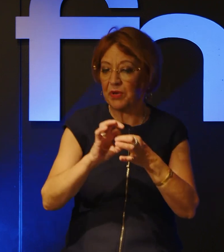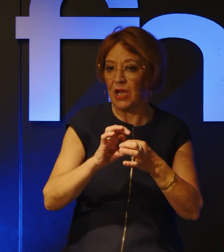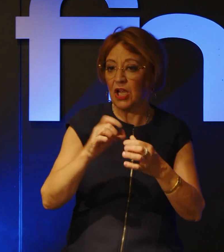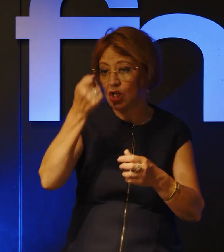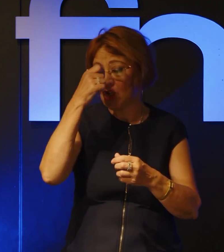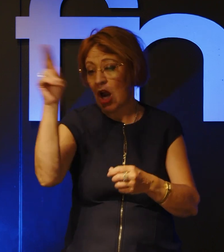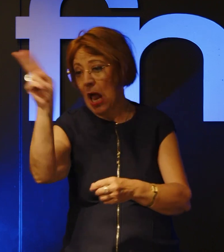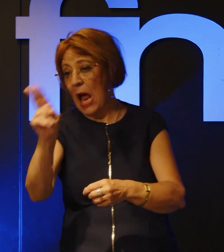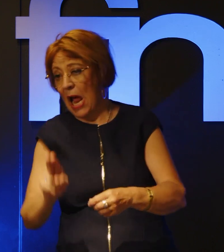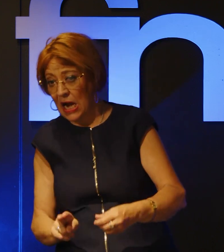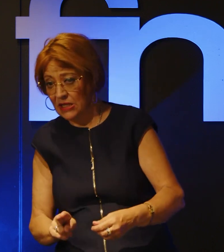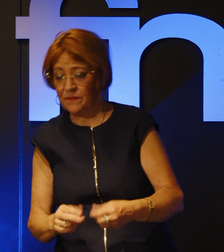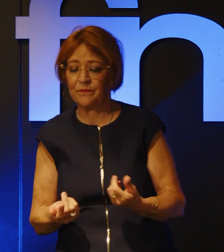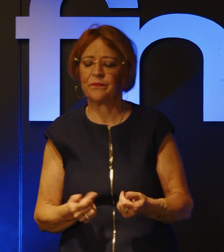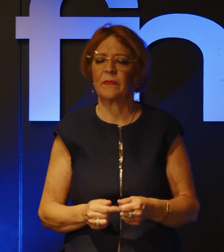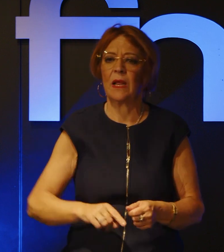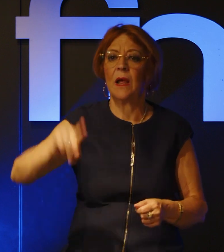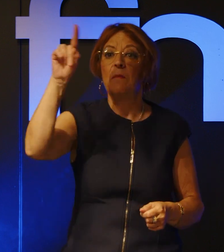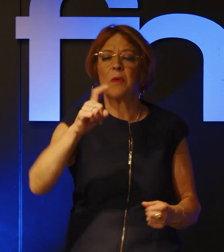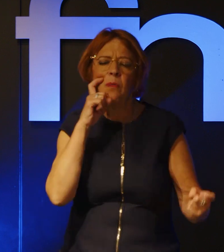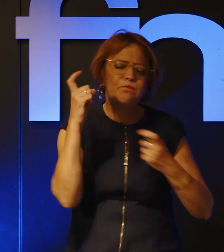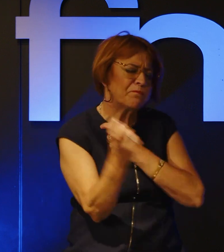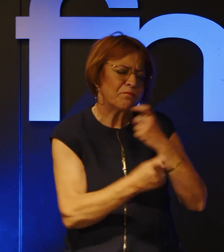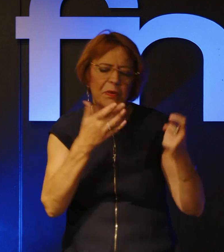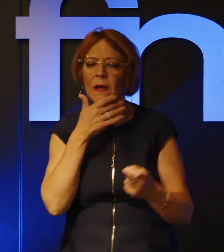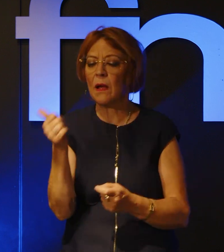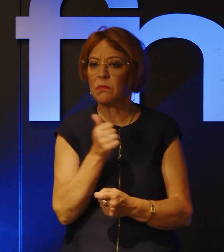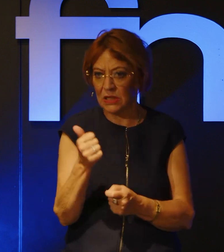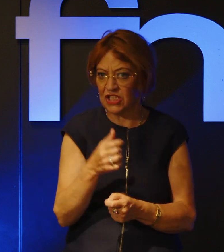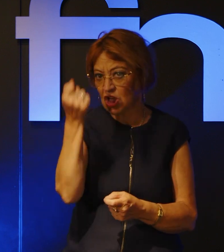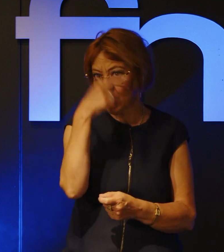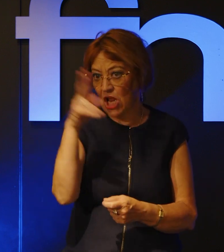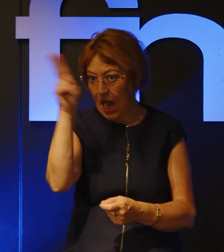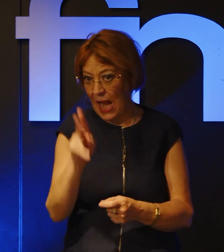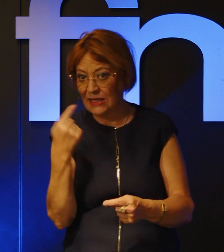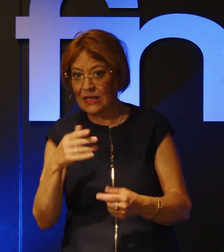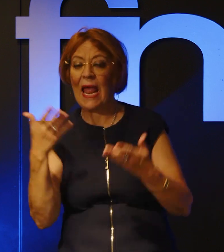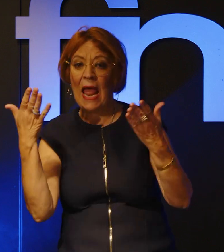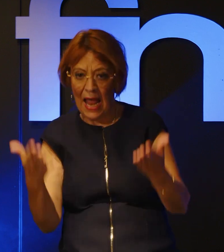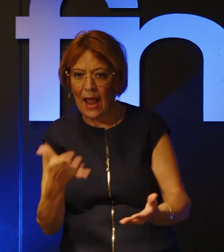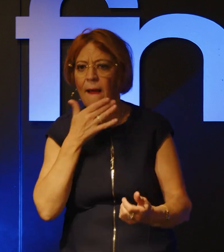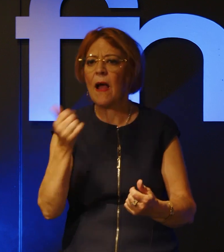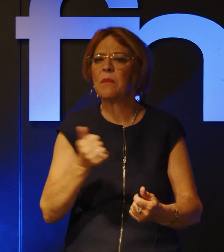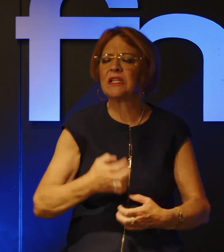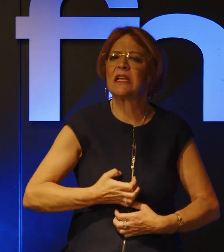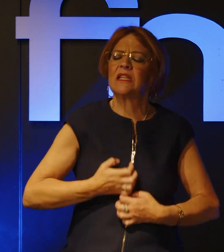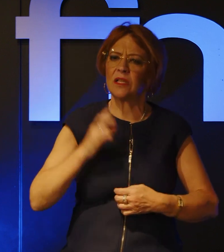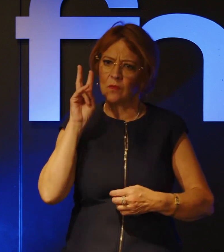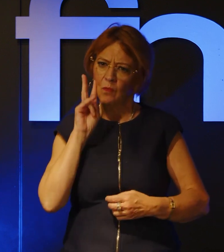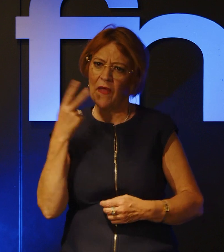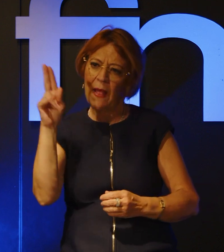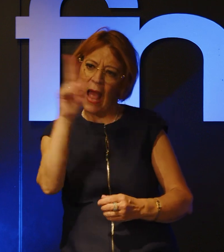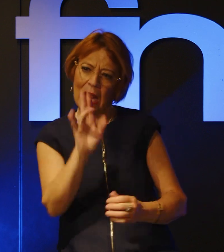arte na verdade acho que a primeira procura que a beleza tem ou que a história de arte tem é a beleza no sentido de se manifestar